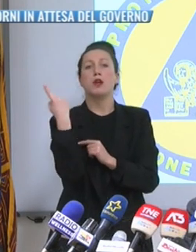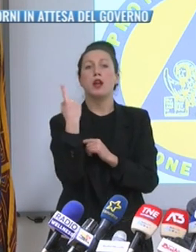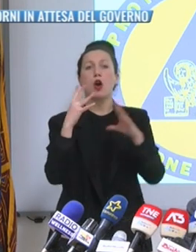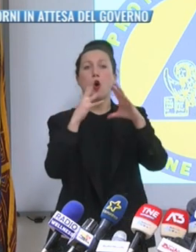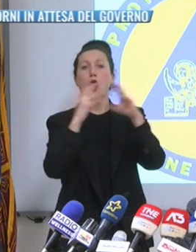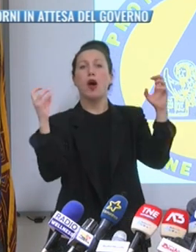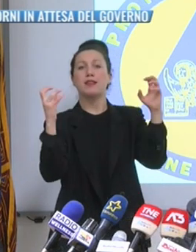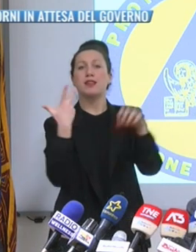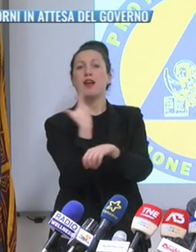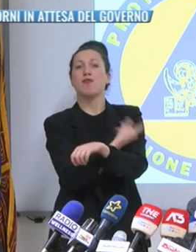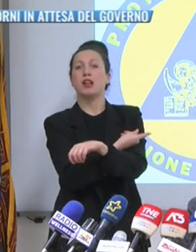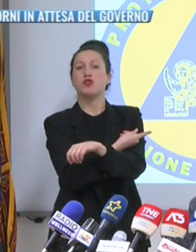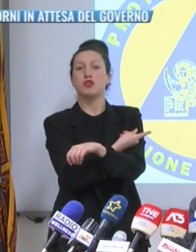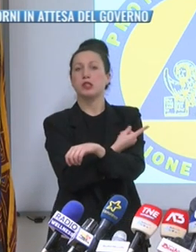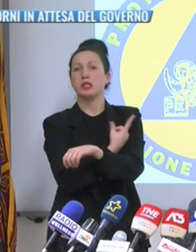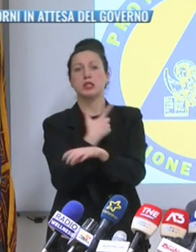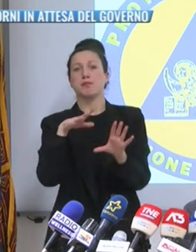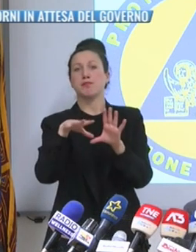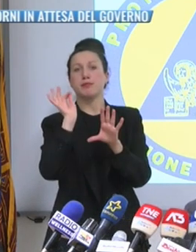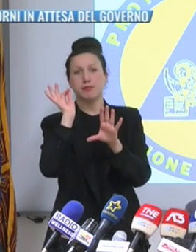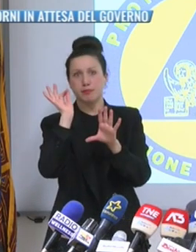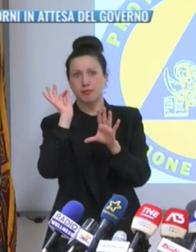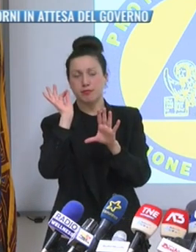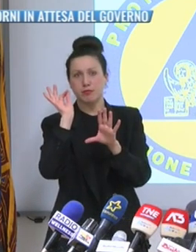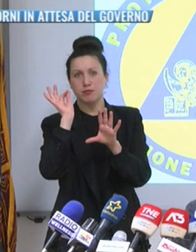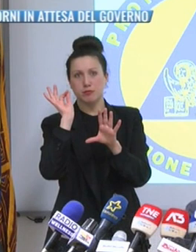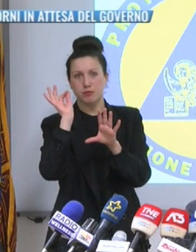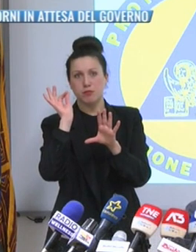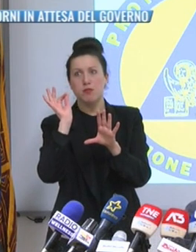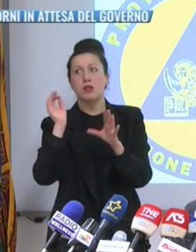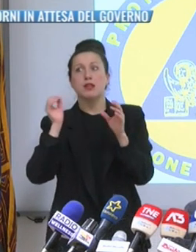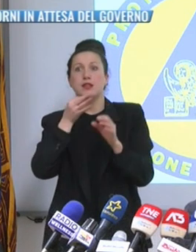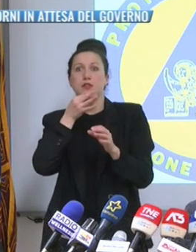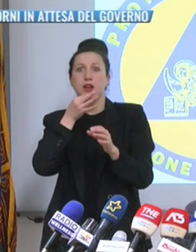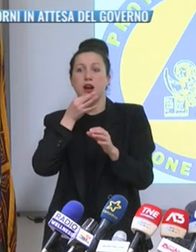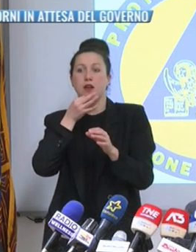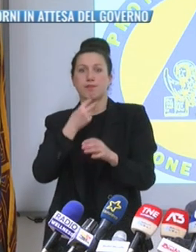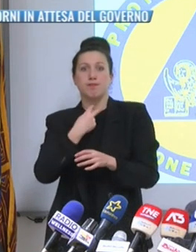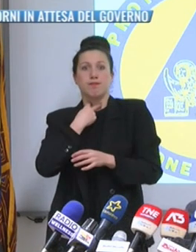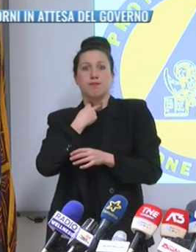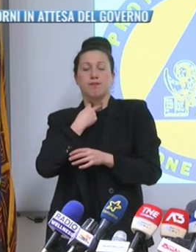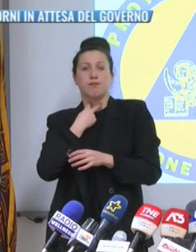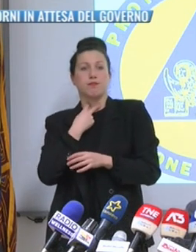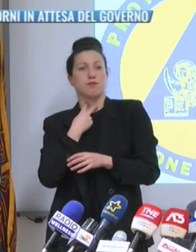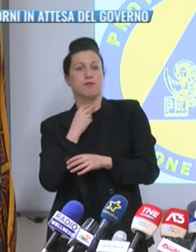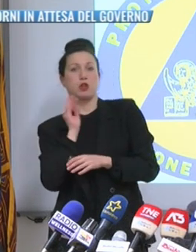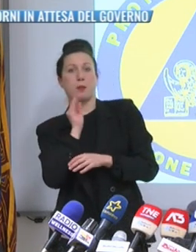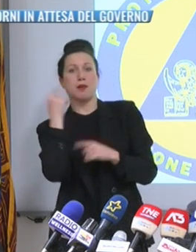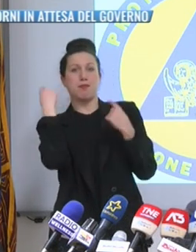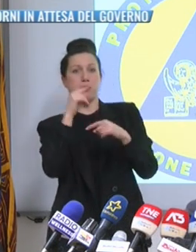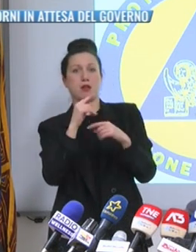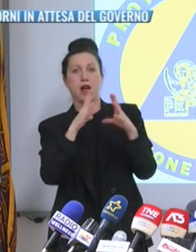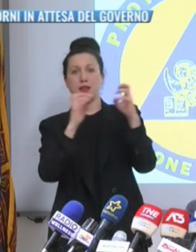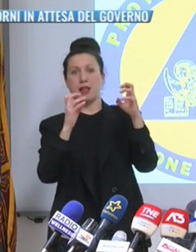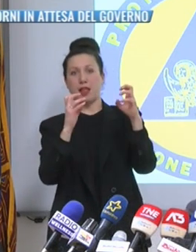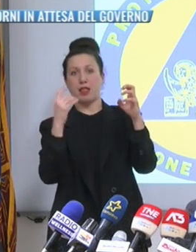all'atere, no? Questo potrà mai, immagino, perché nessuno di noi ha visto i contratti, quindi non mi sento neanche di stare qui a polemizzare,